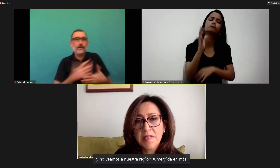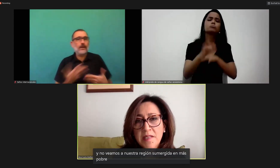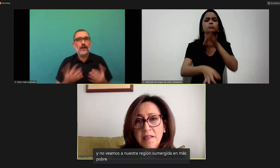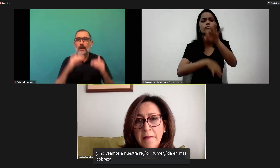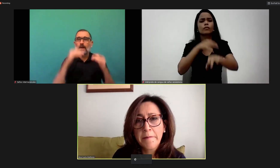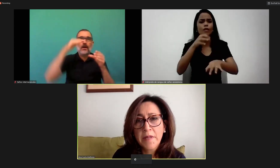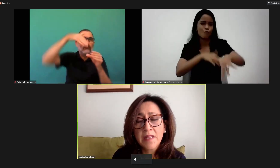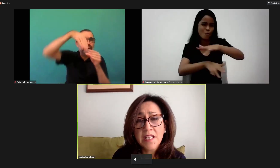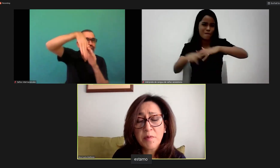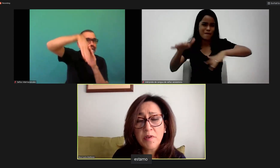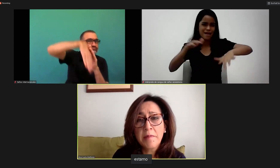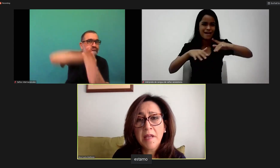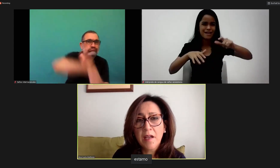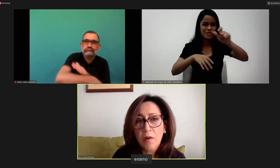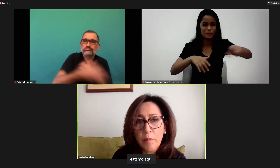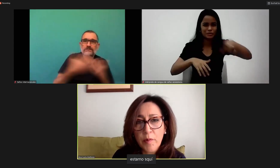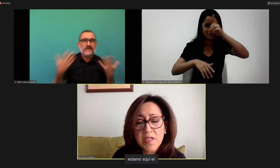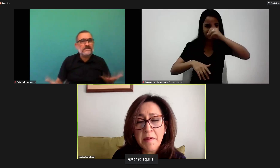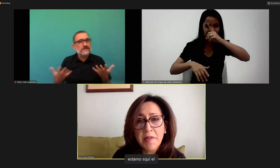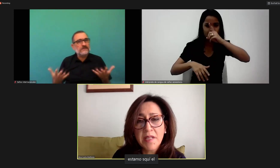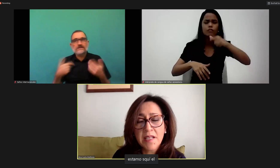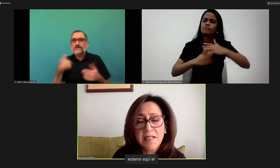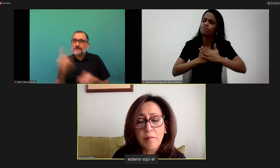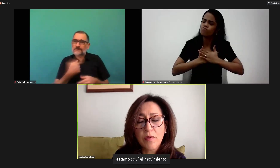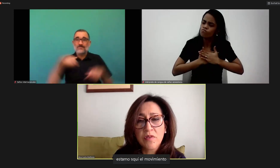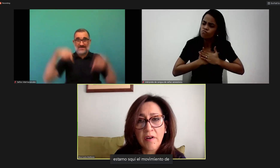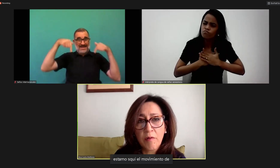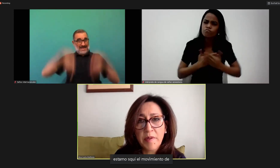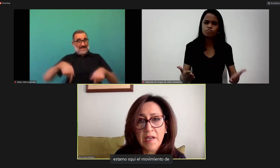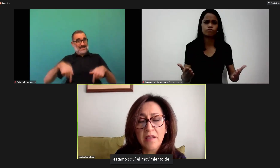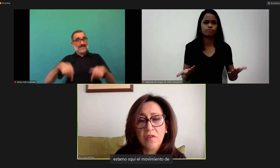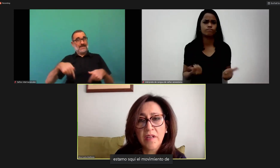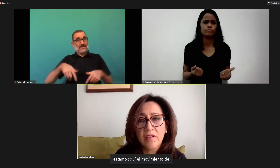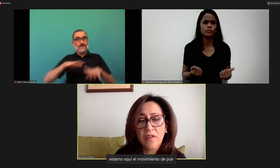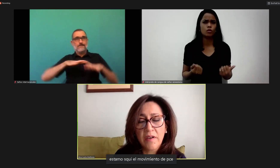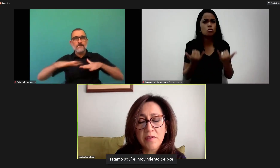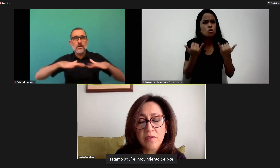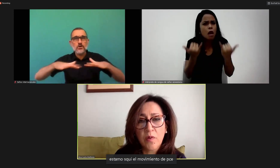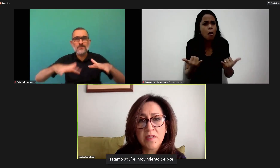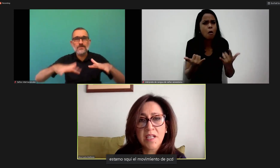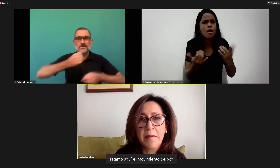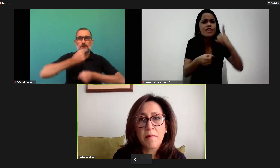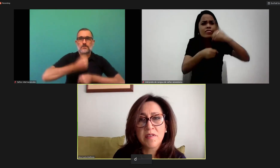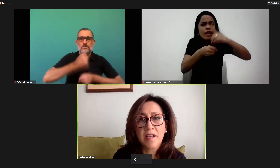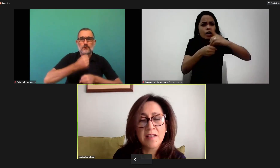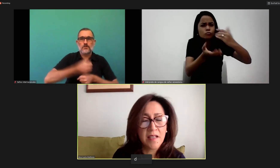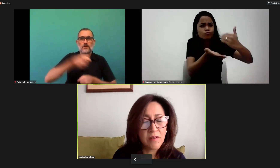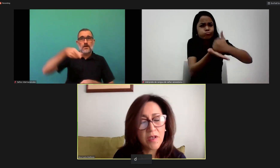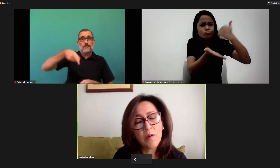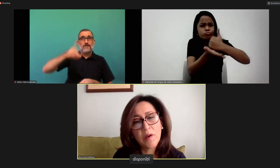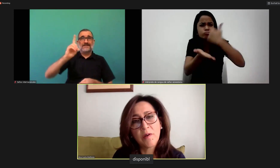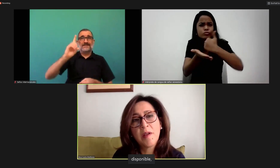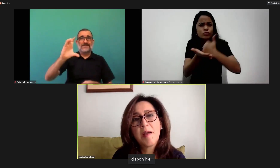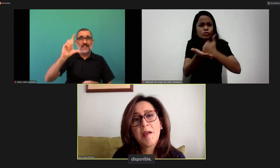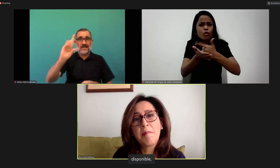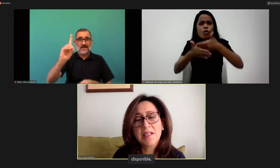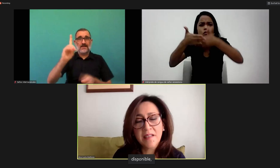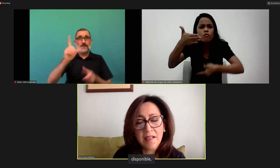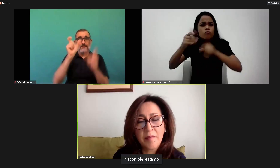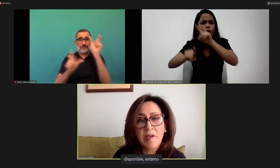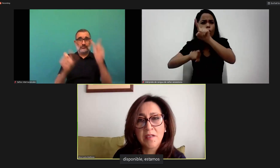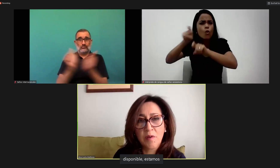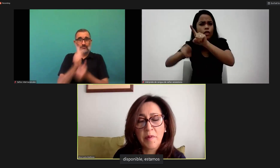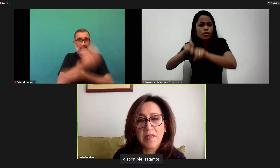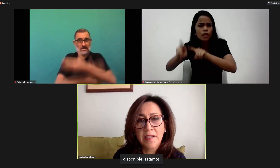con discapacidad disponible. Próximamente estamos recopilando datos a través de una encuesta que vamos a estar lanzando y que luego más